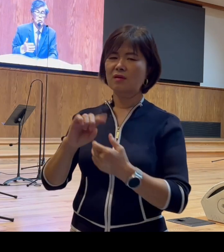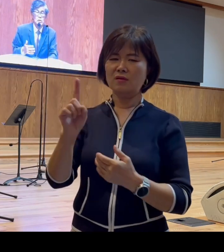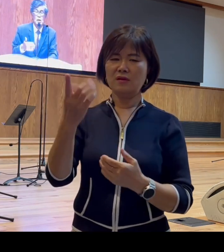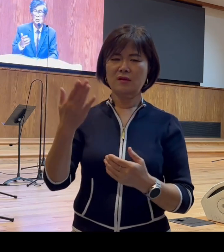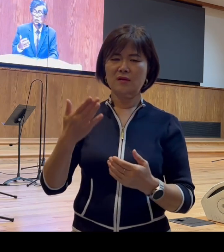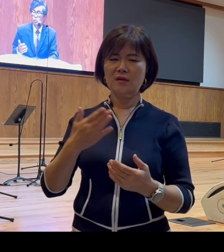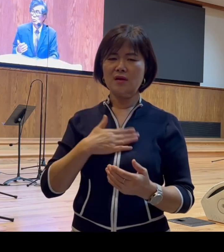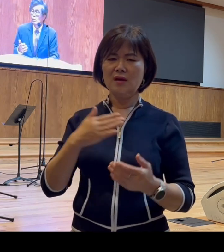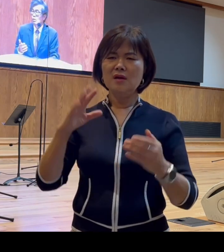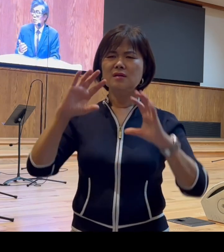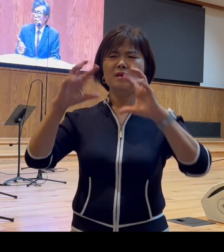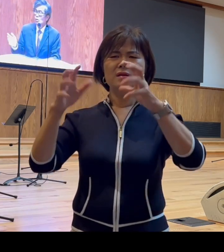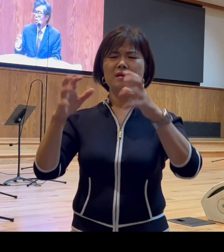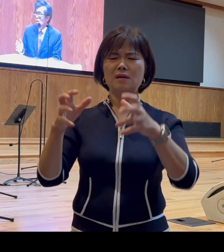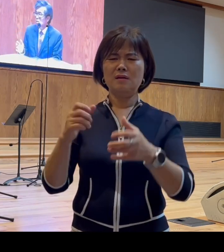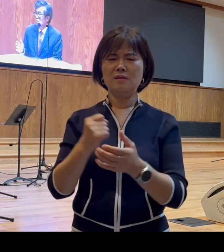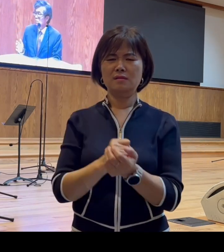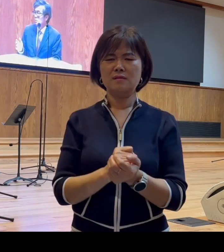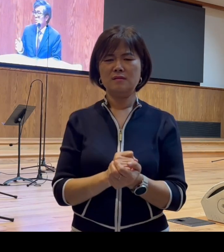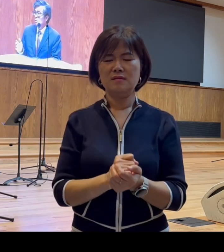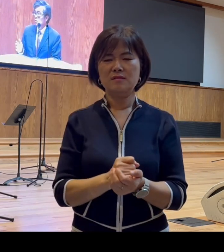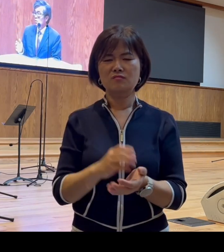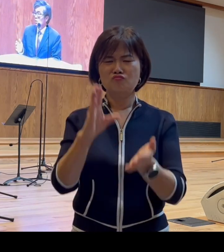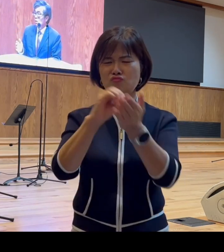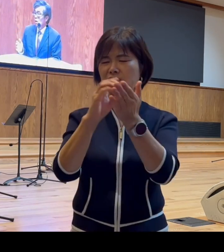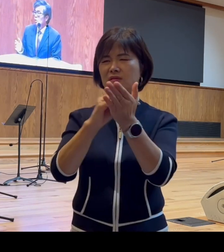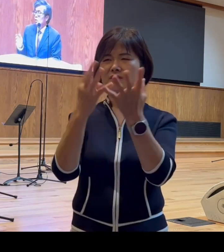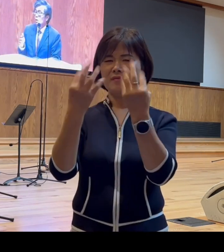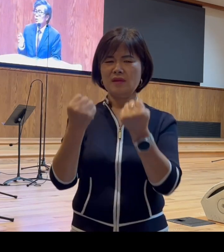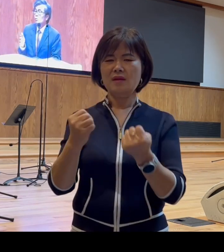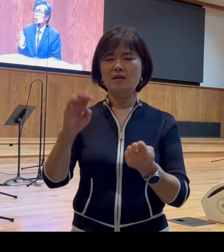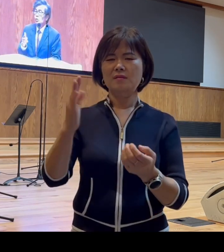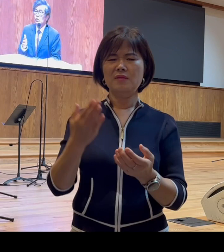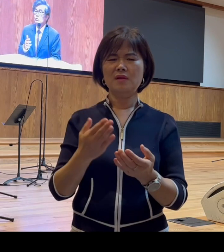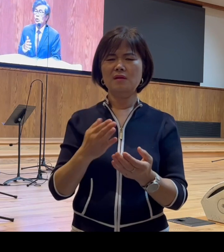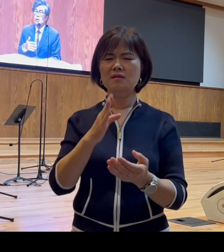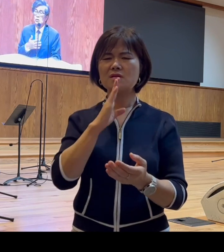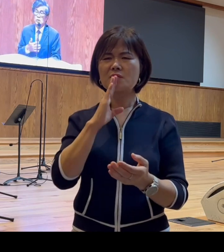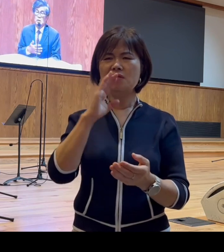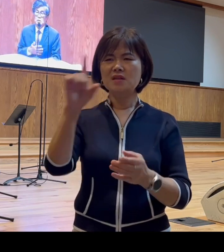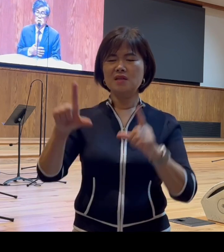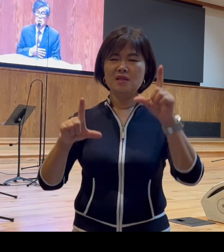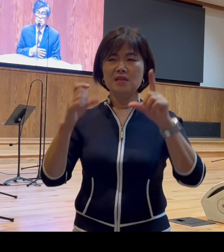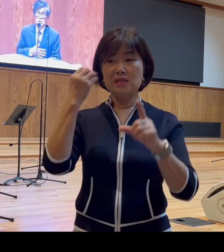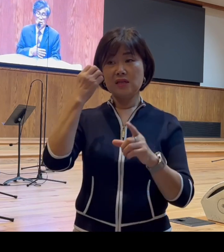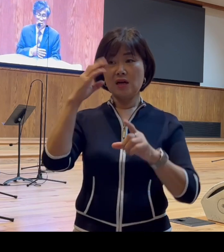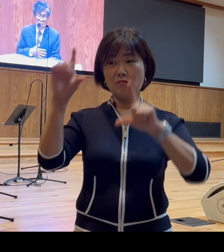우리가 포함된 세상은 또 뭐 그럴듯 그거 아니잖아요. 세상이 점점 더 이 모양이 이런 생각이 들지 않습니까?